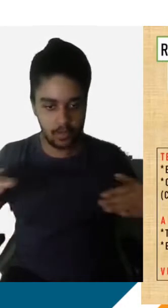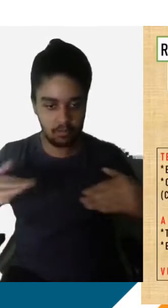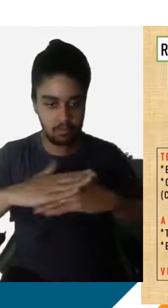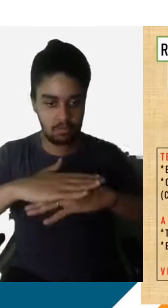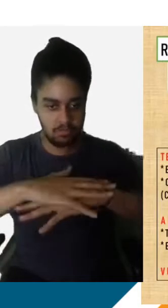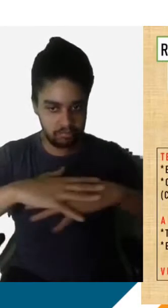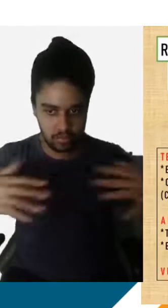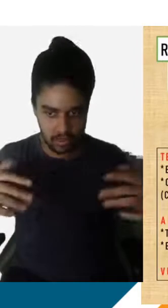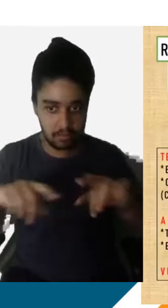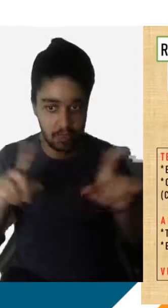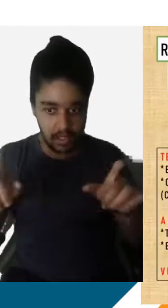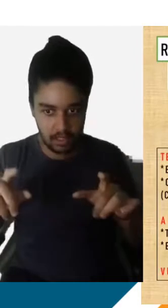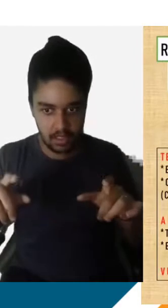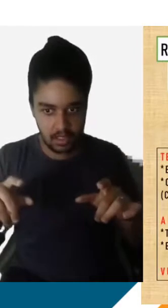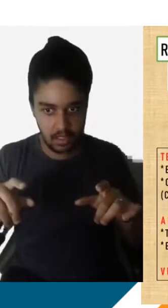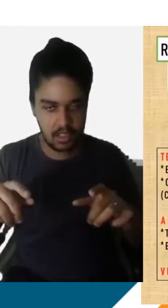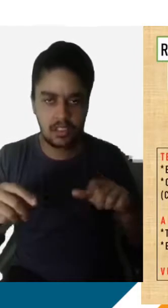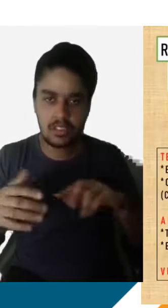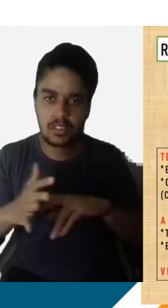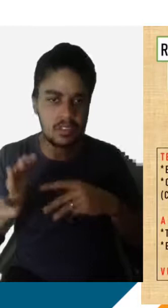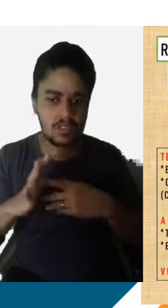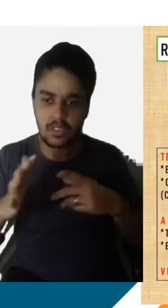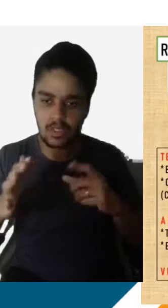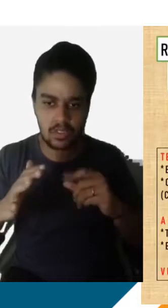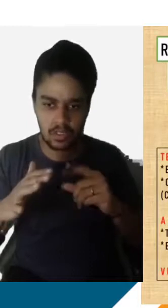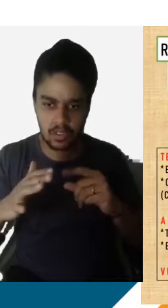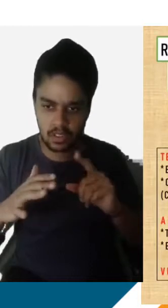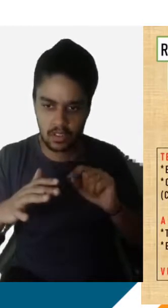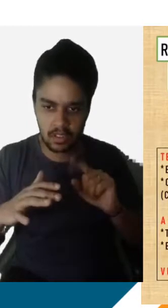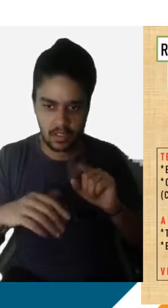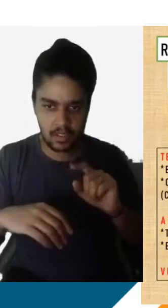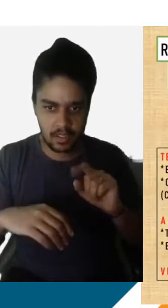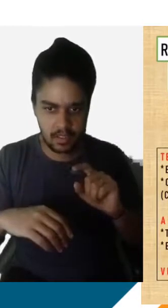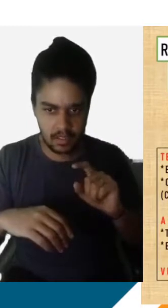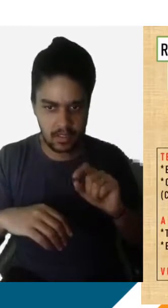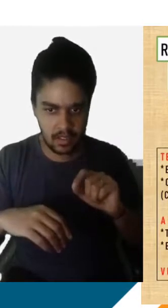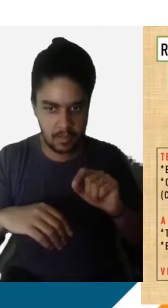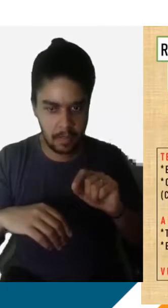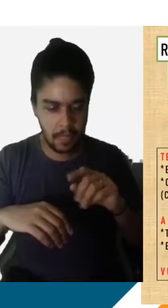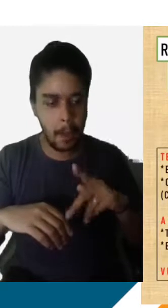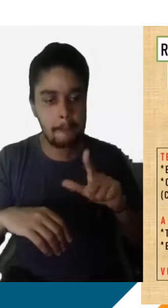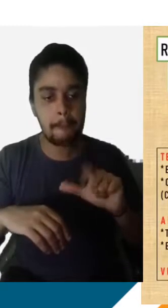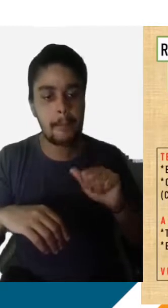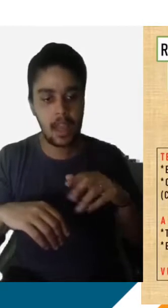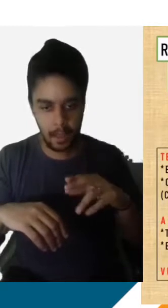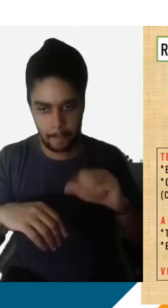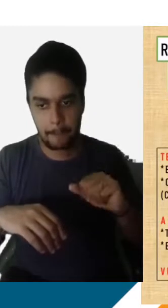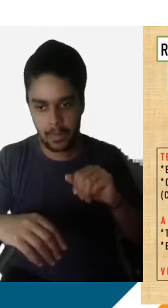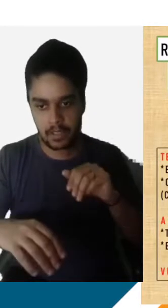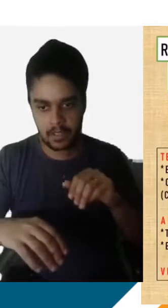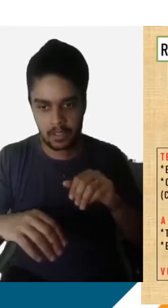e nem divergente, mas sim em tangência. O que isso quer dizer? Quer dizer que as placas se